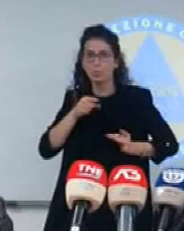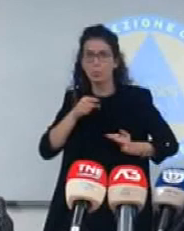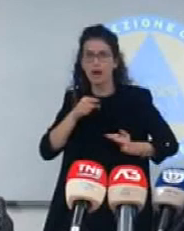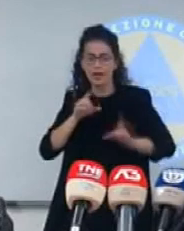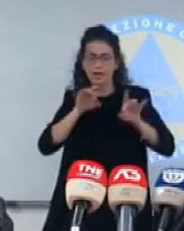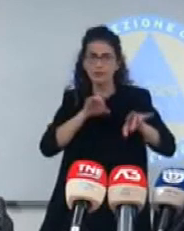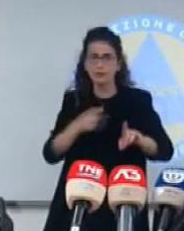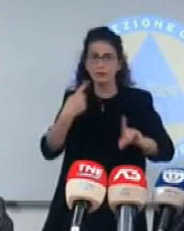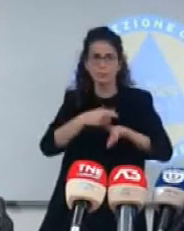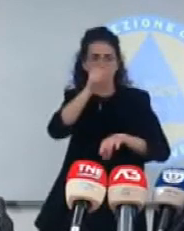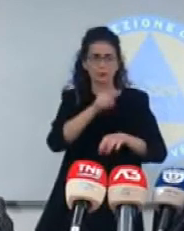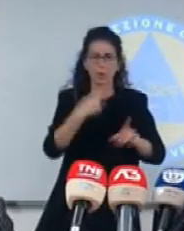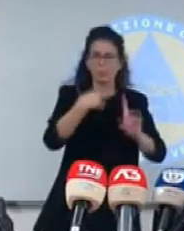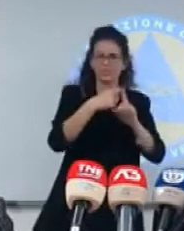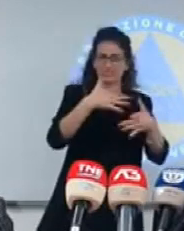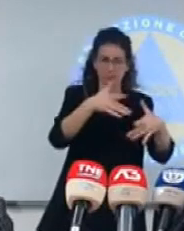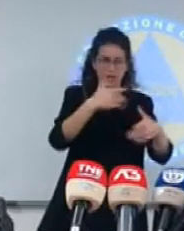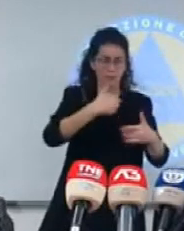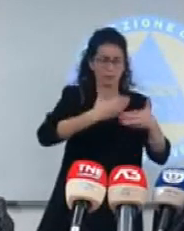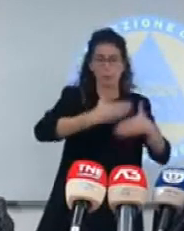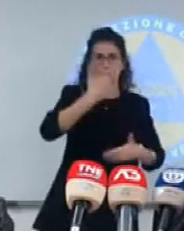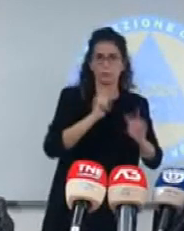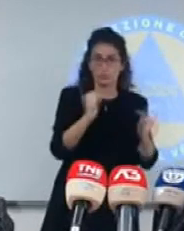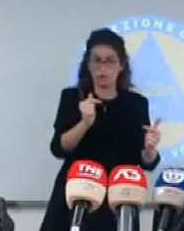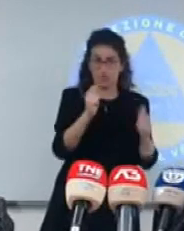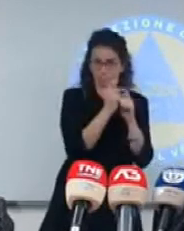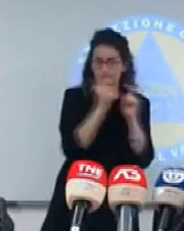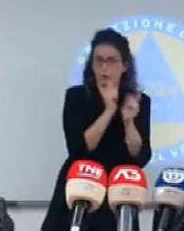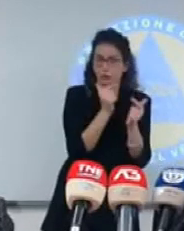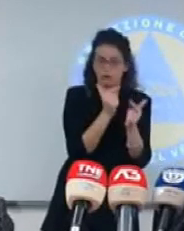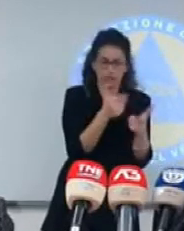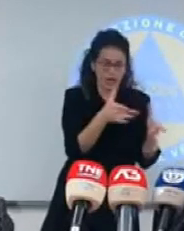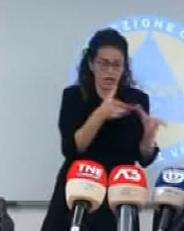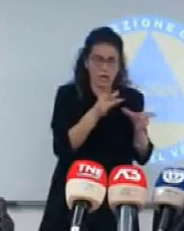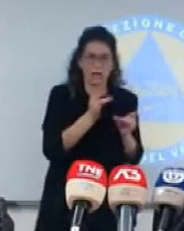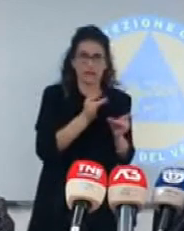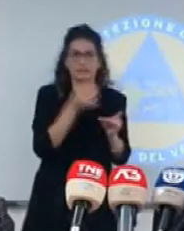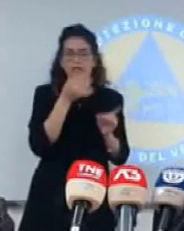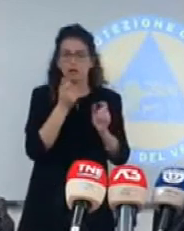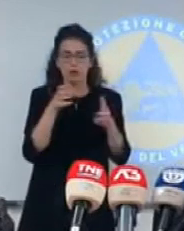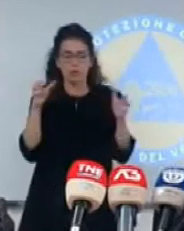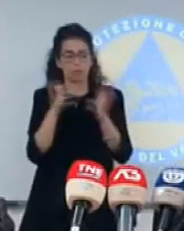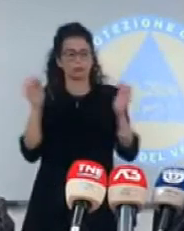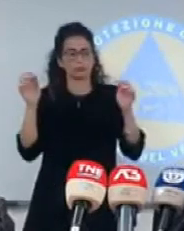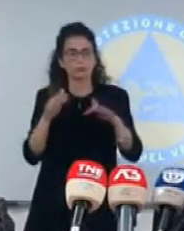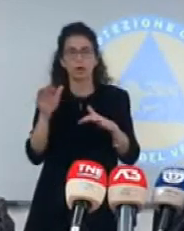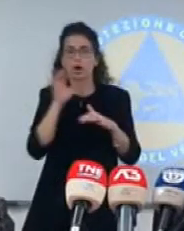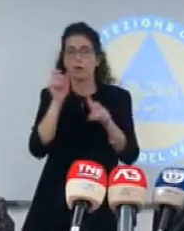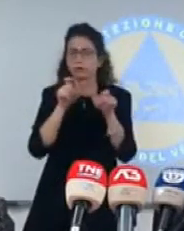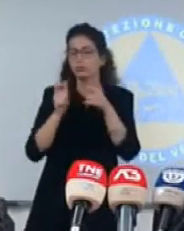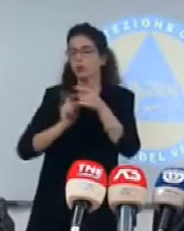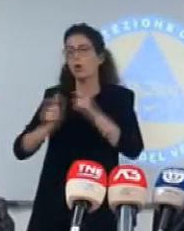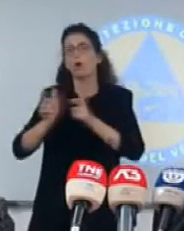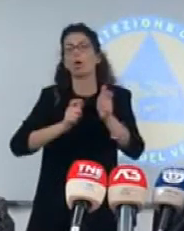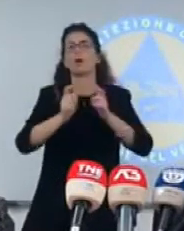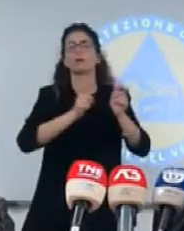è innegabile che vuol dire che molto spesso gli assembramenti e rapporti diciamo tra le persone